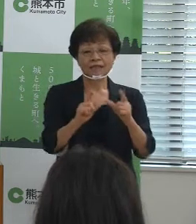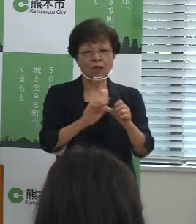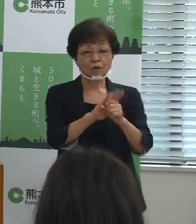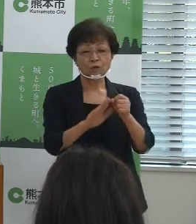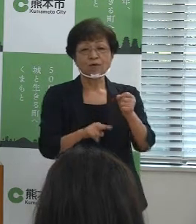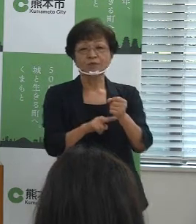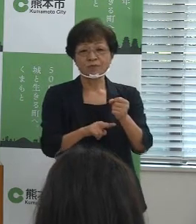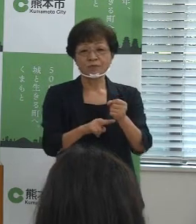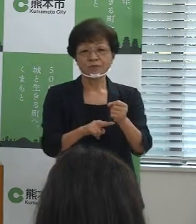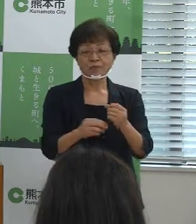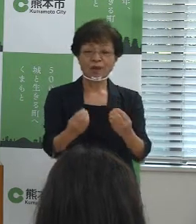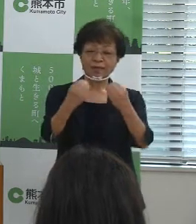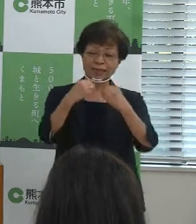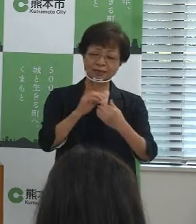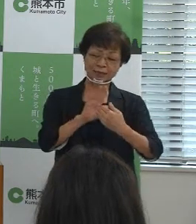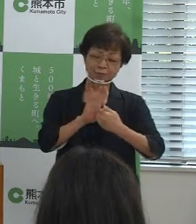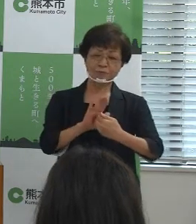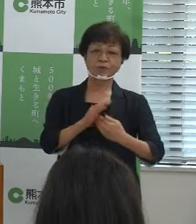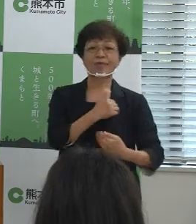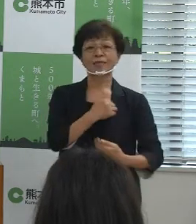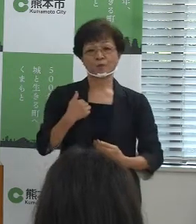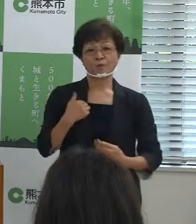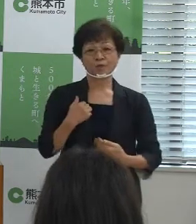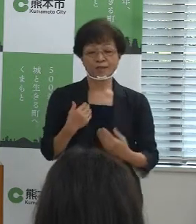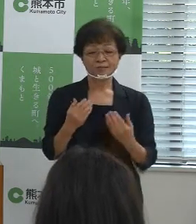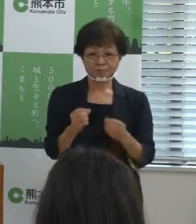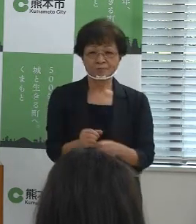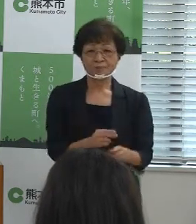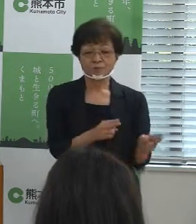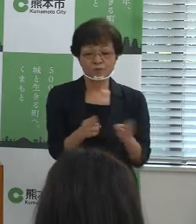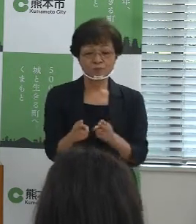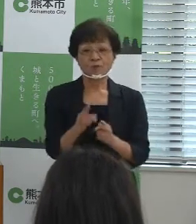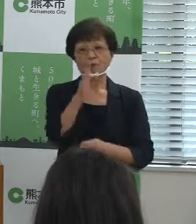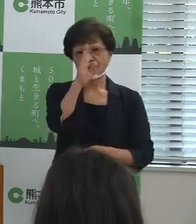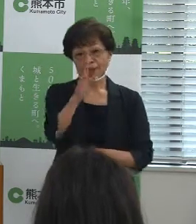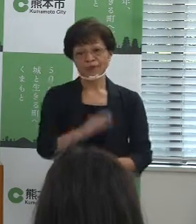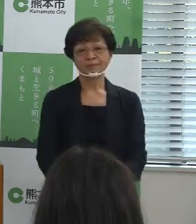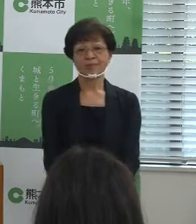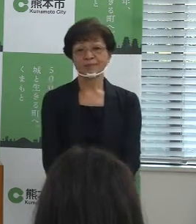感染症対策を十分に講じていただきますよう改めてお願いをいたします。